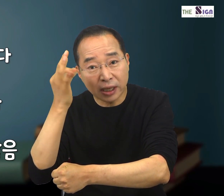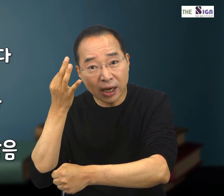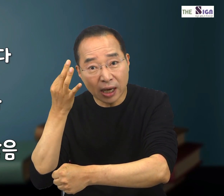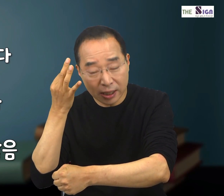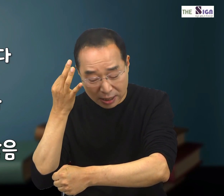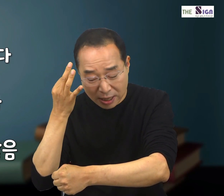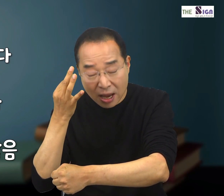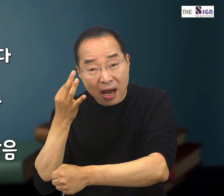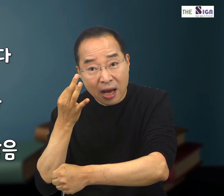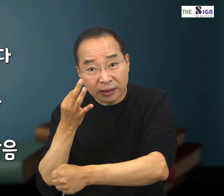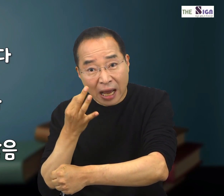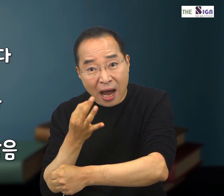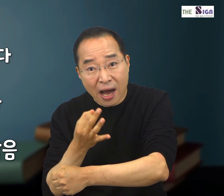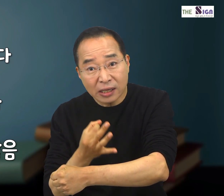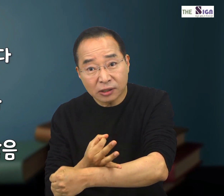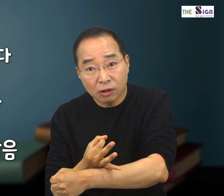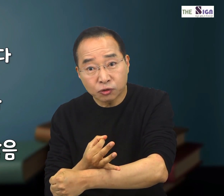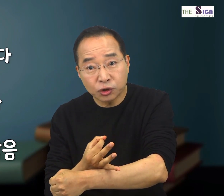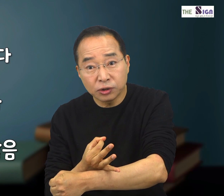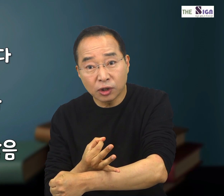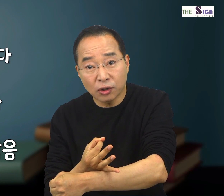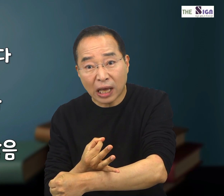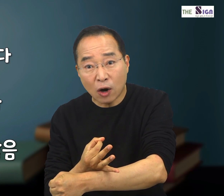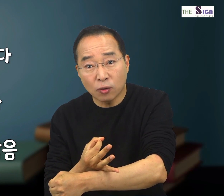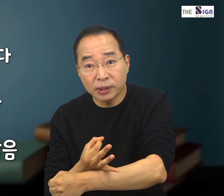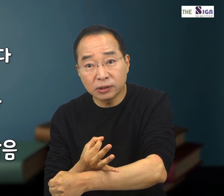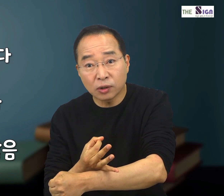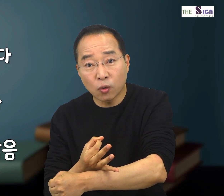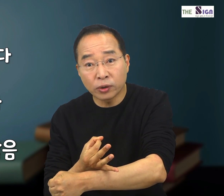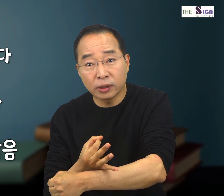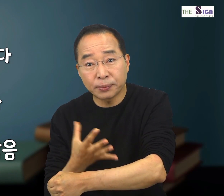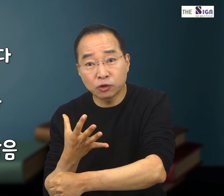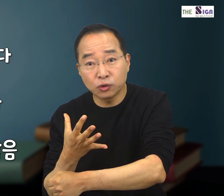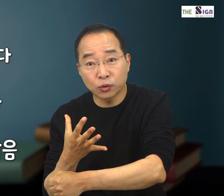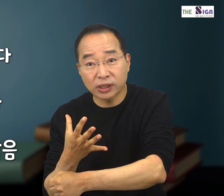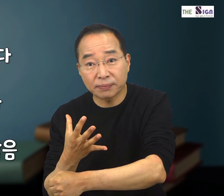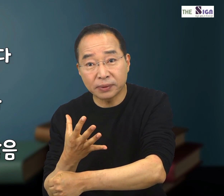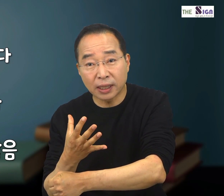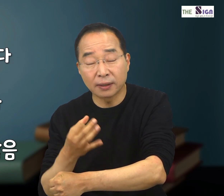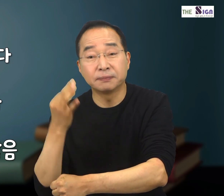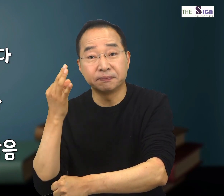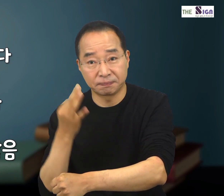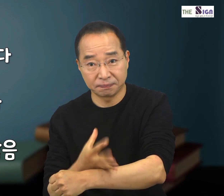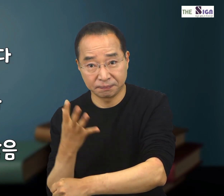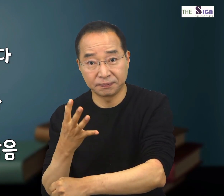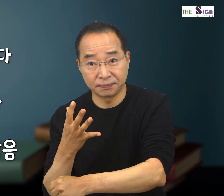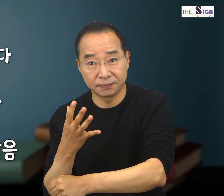만들었다가 닿아서 튕겨 나오면서 고리를 펴주는 동작입니다.